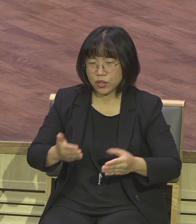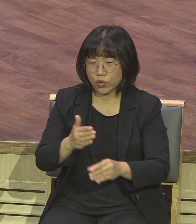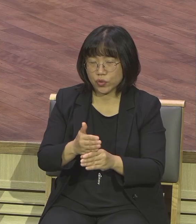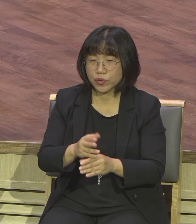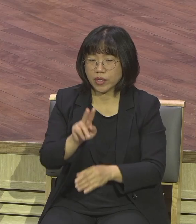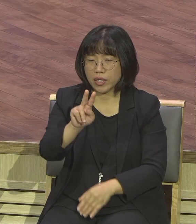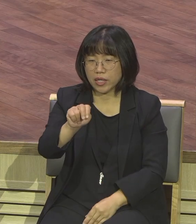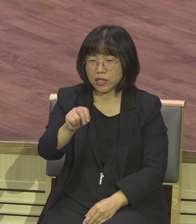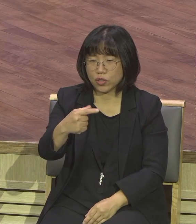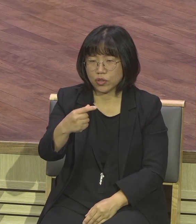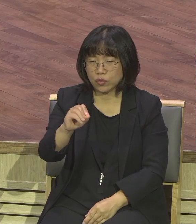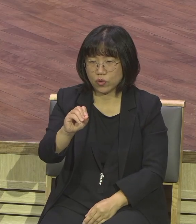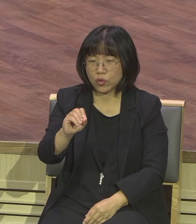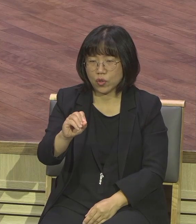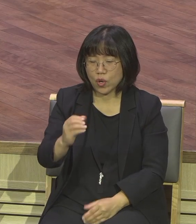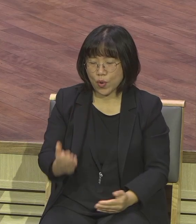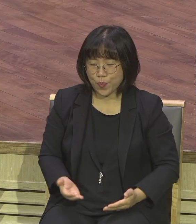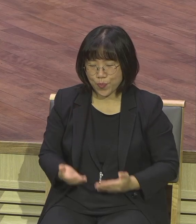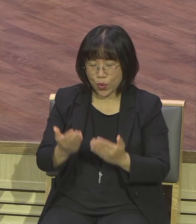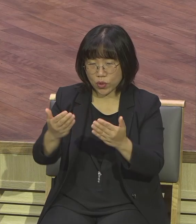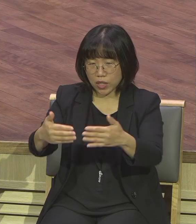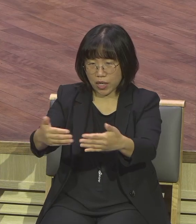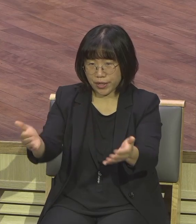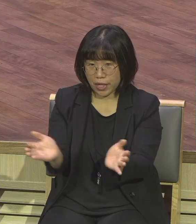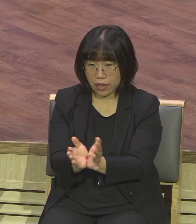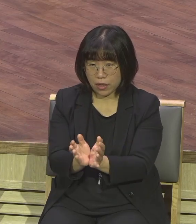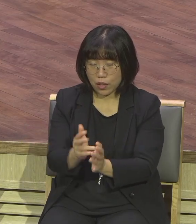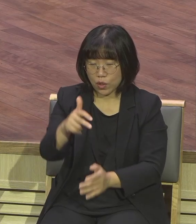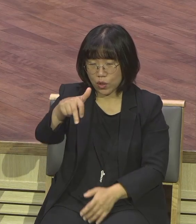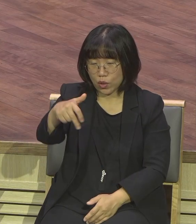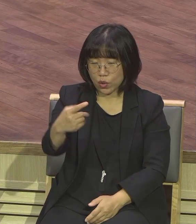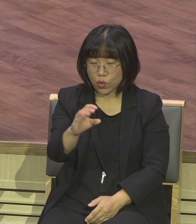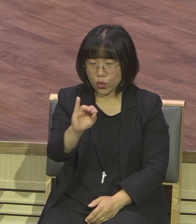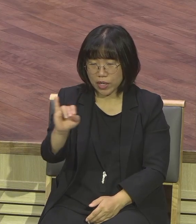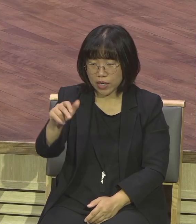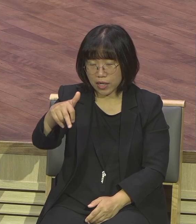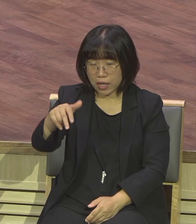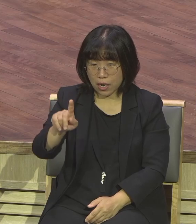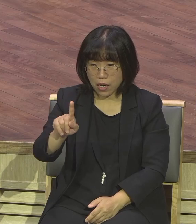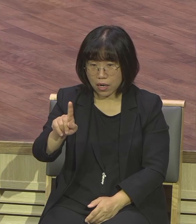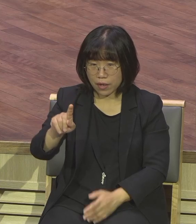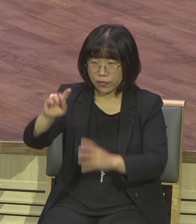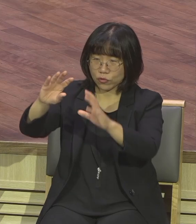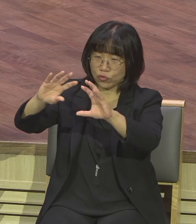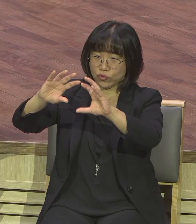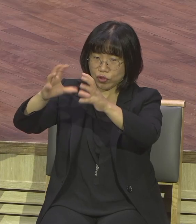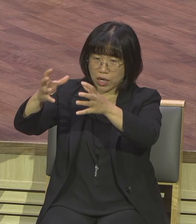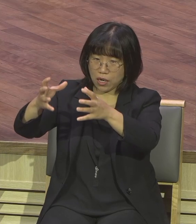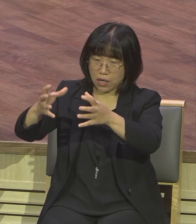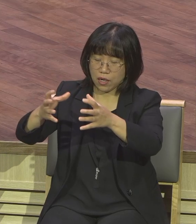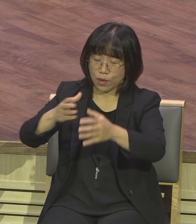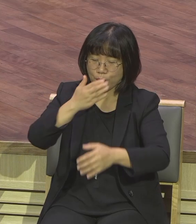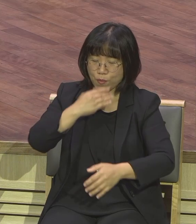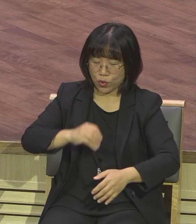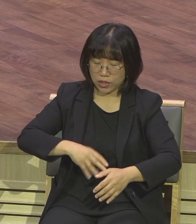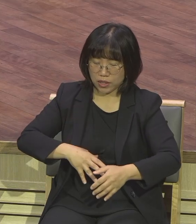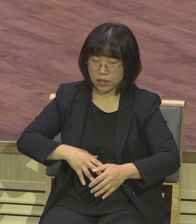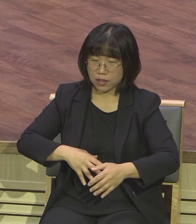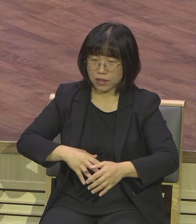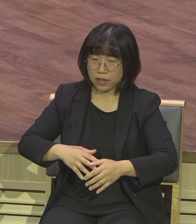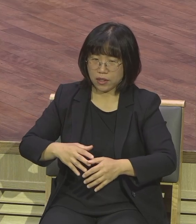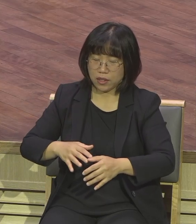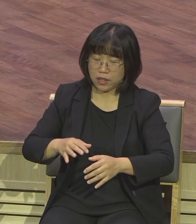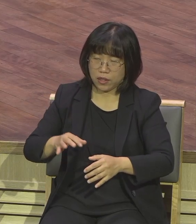NGO 봉사단 좀 활동을 좀 하고 코이카 연계해 가지고 코이카라고 한국 국가에서 하는 게 그 코이카 연계해 가지고 지금